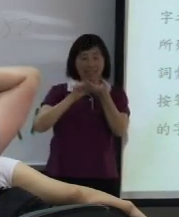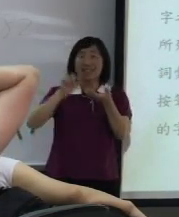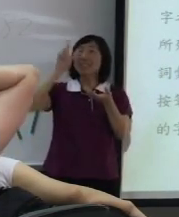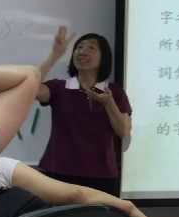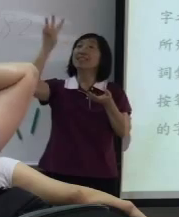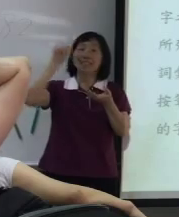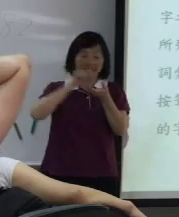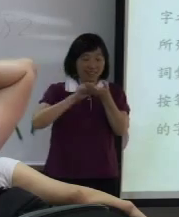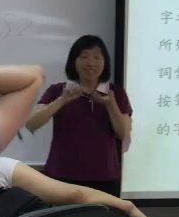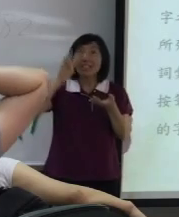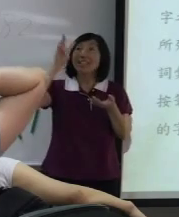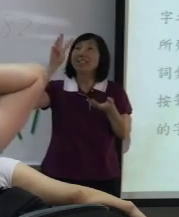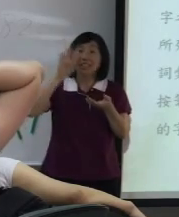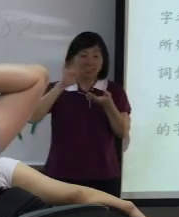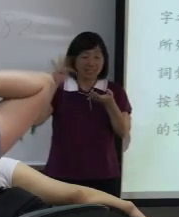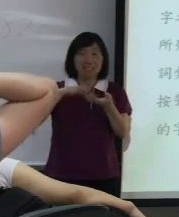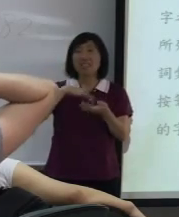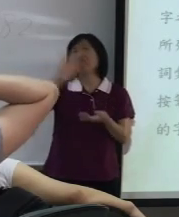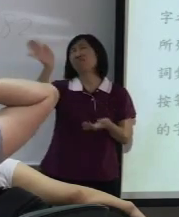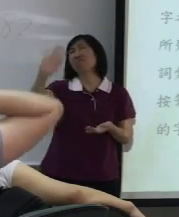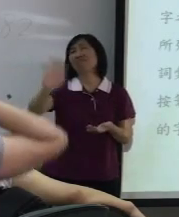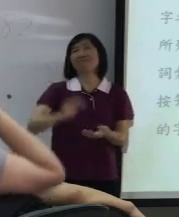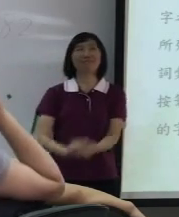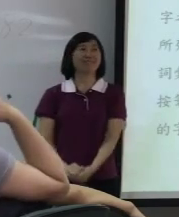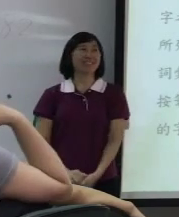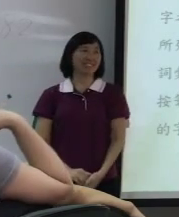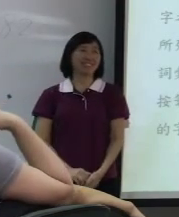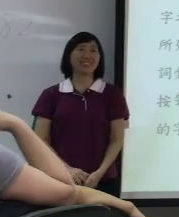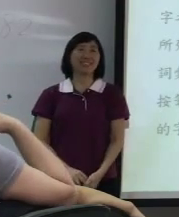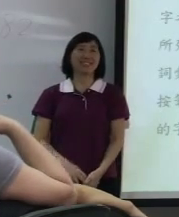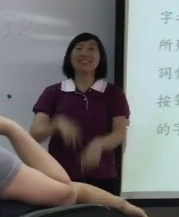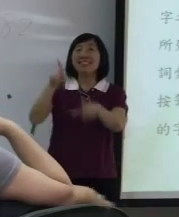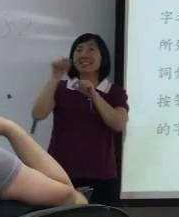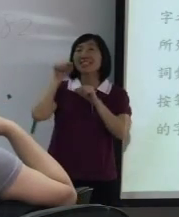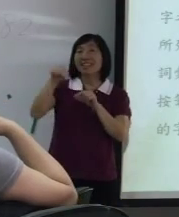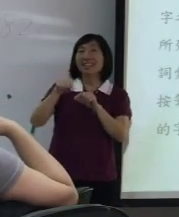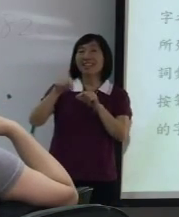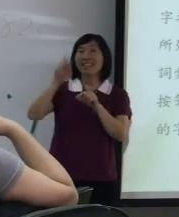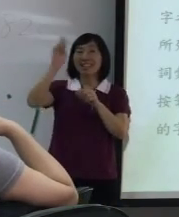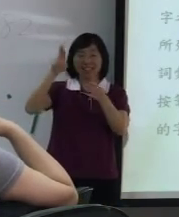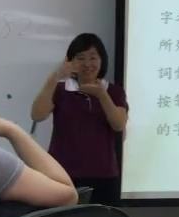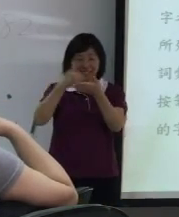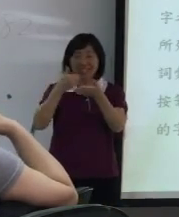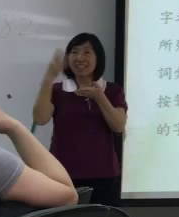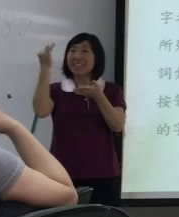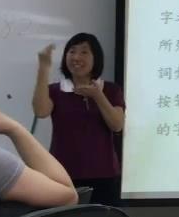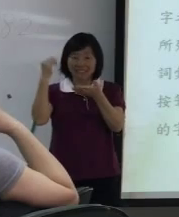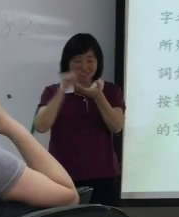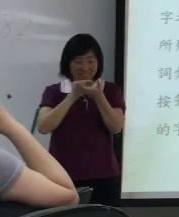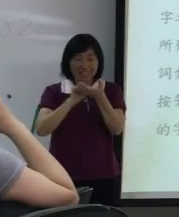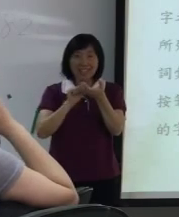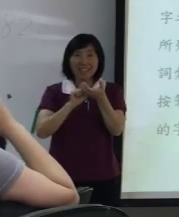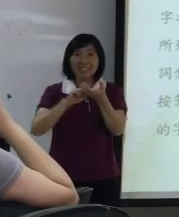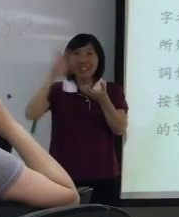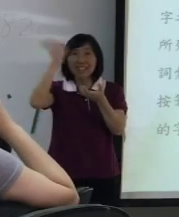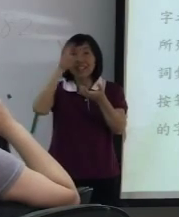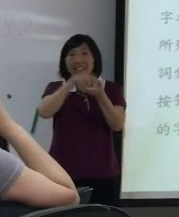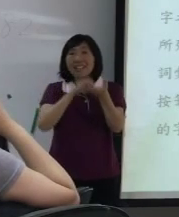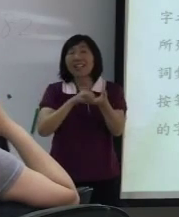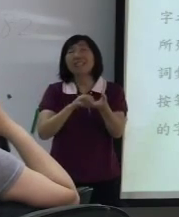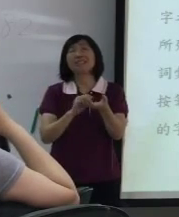画？然后呢，按照笔画再去找这个词汇